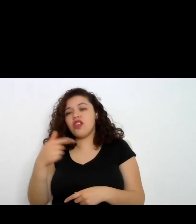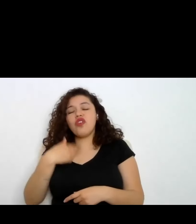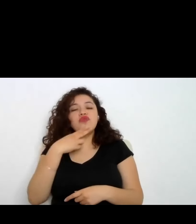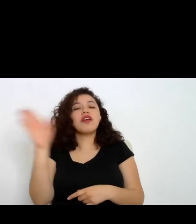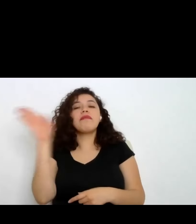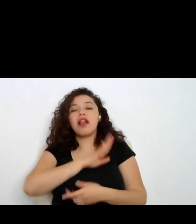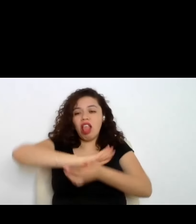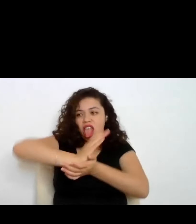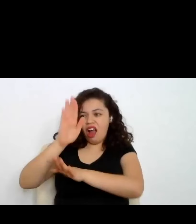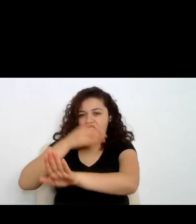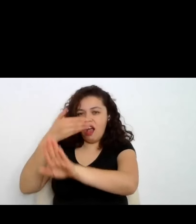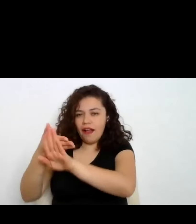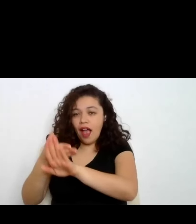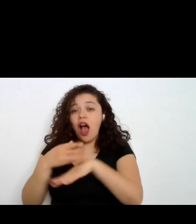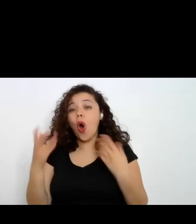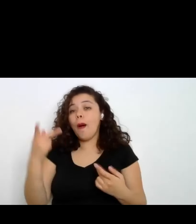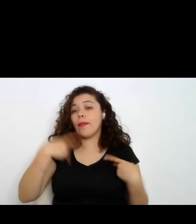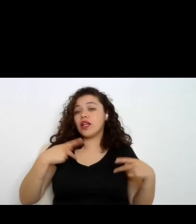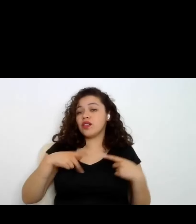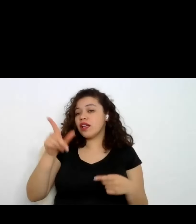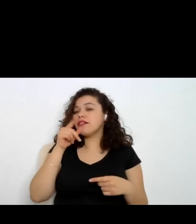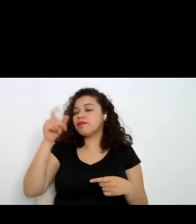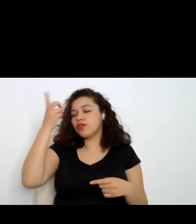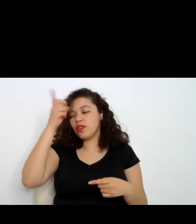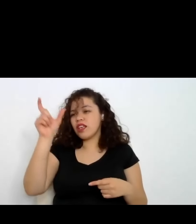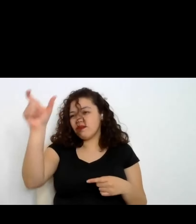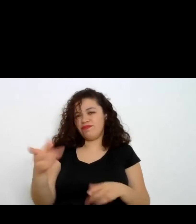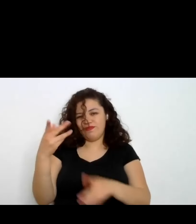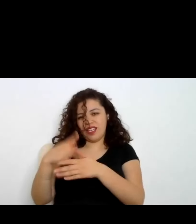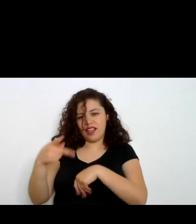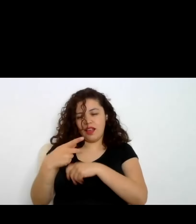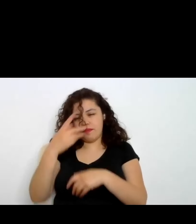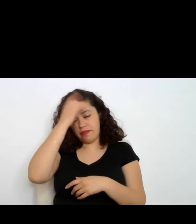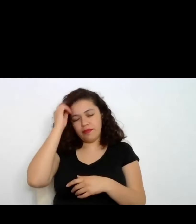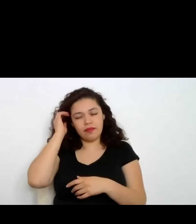un riesgo grave para el titular. En particular, se consideran